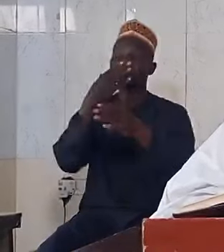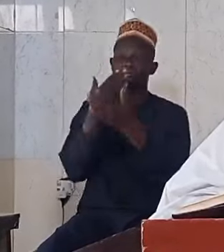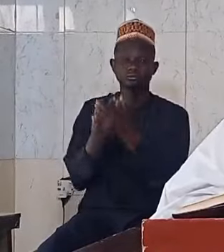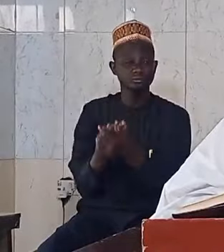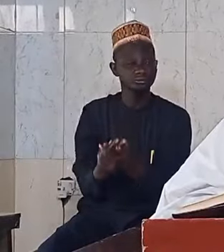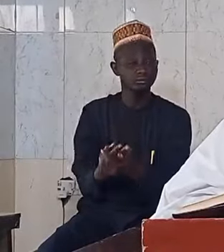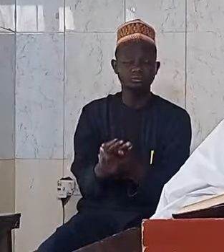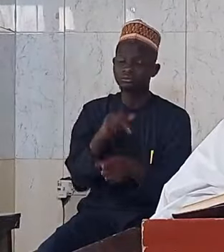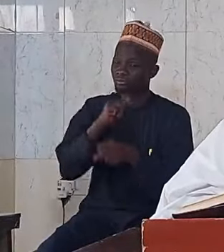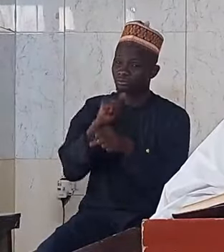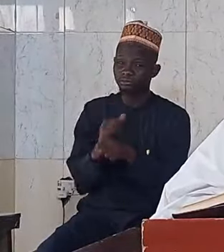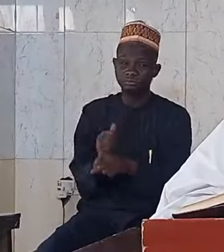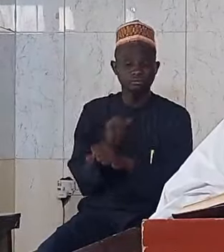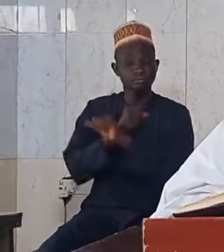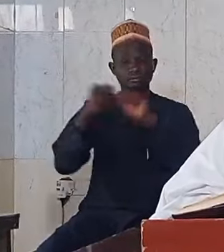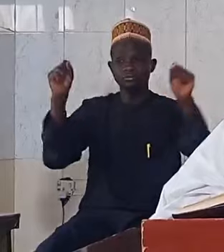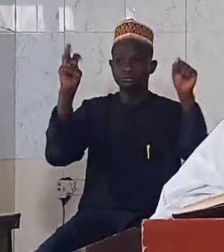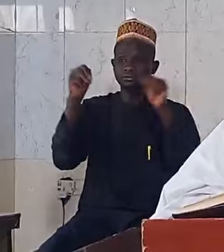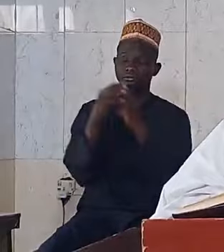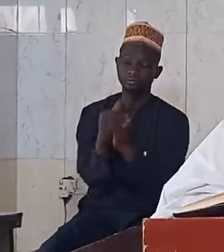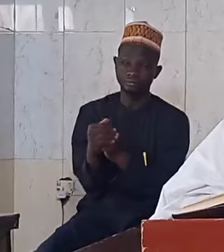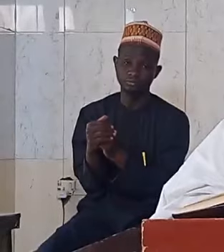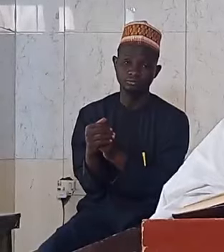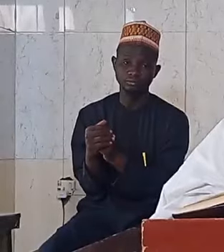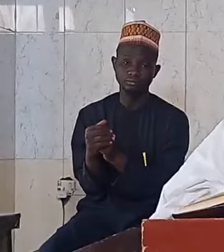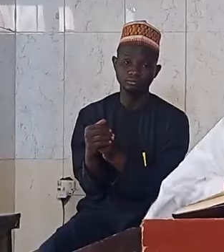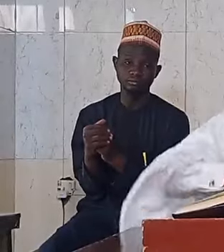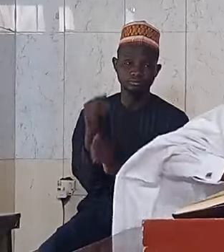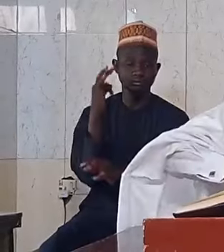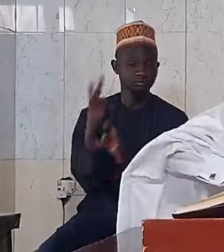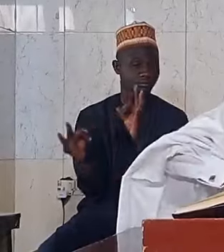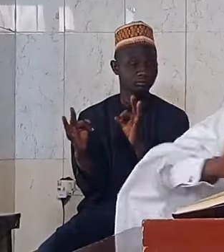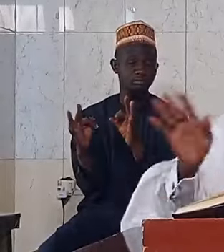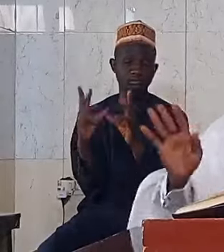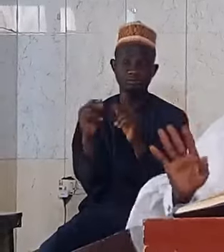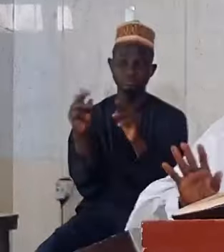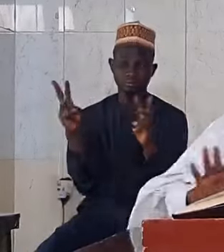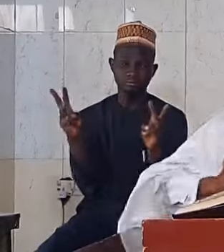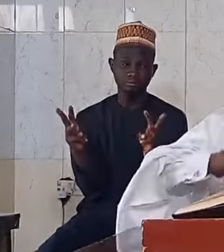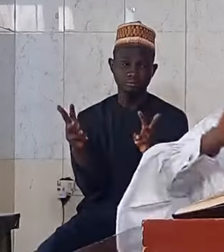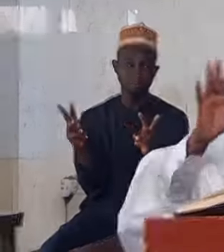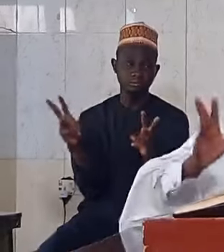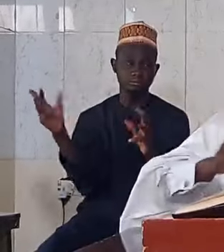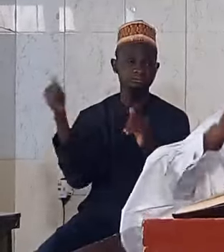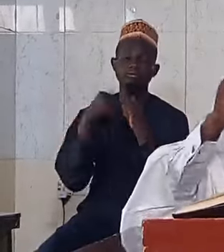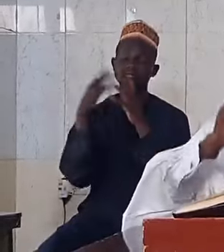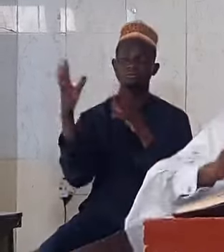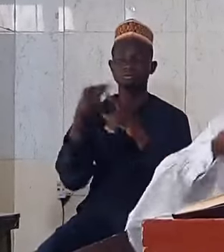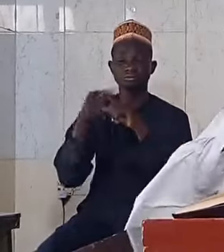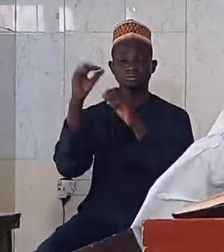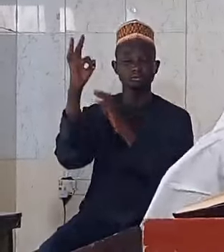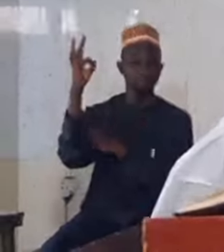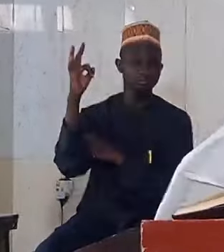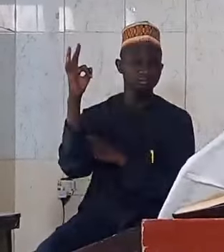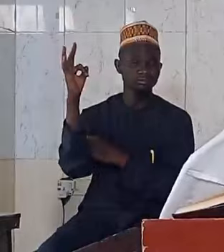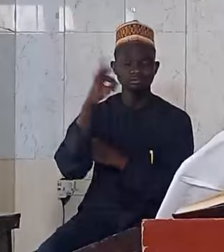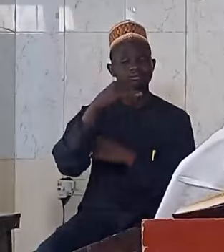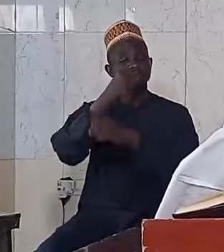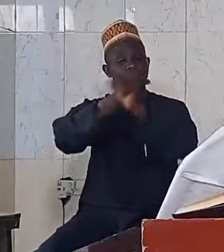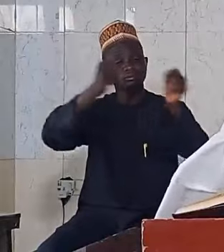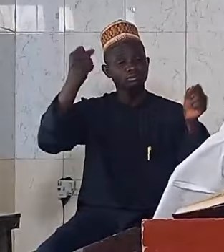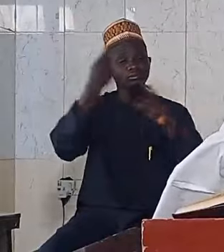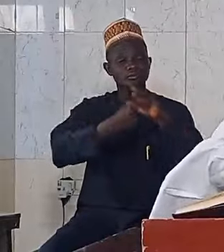babban aiki a je a ƙwato su in ba komai ma na jihadin daukaka kalmar Allah sai dan aje a